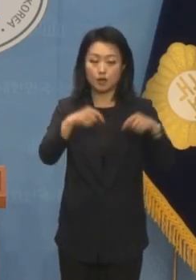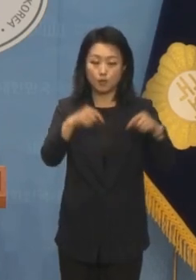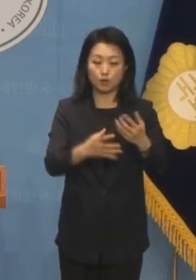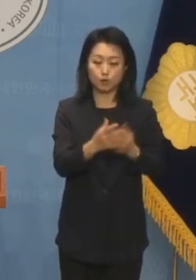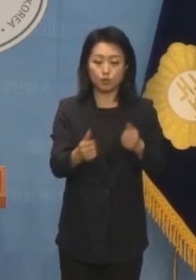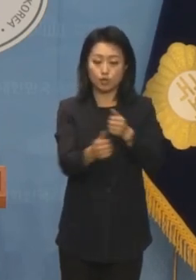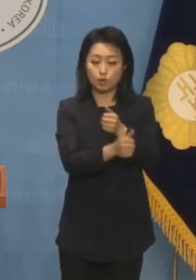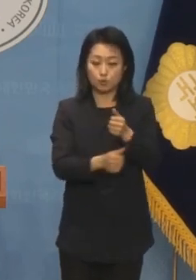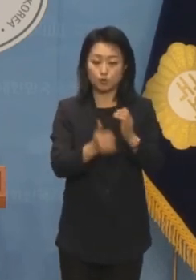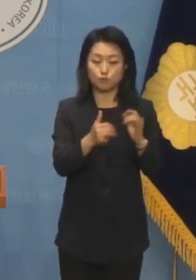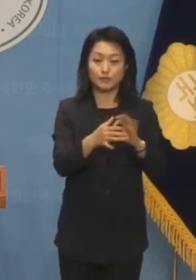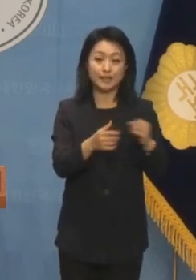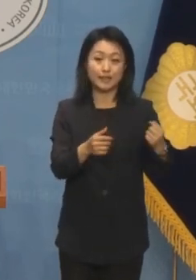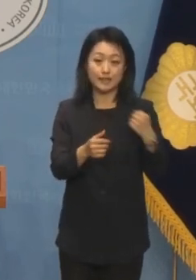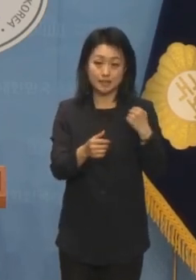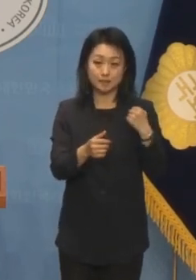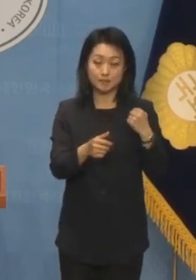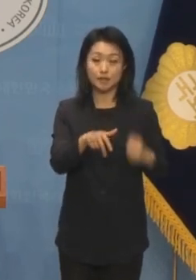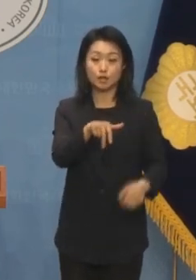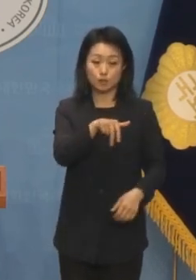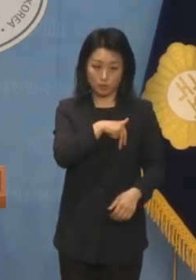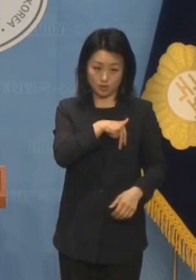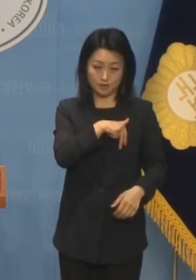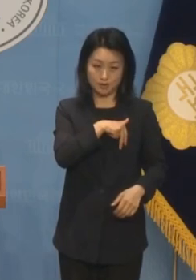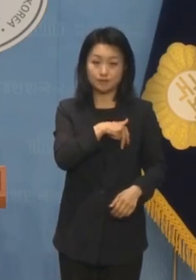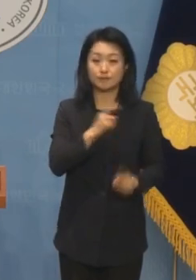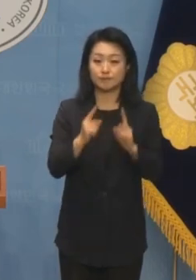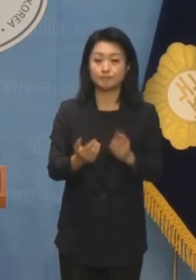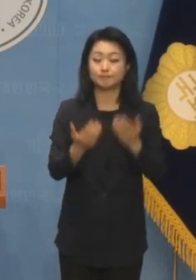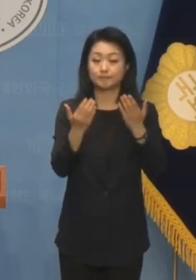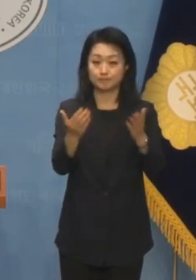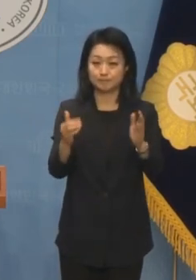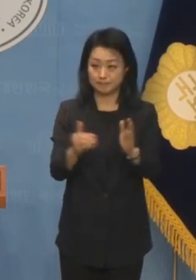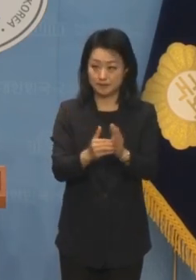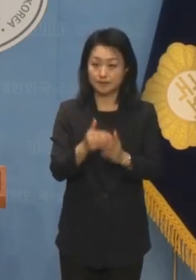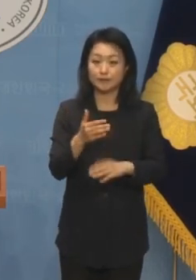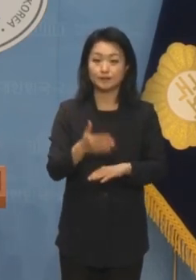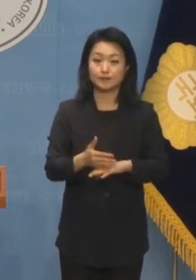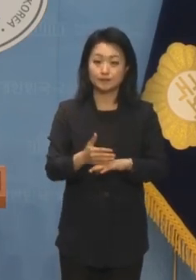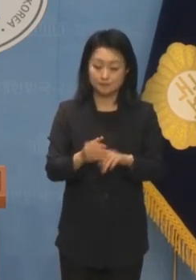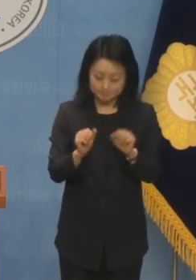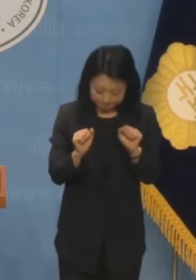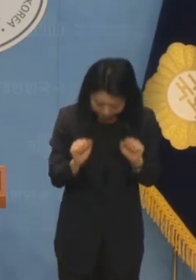외교통일위원회 국민의힘 위원 일동 이상입니다.